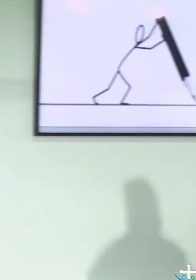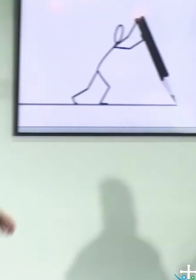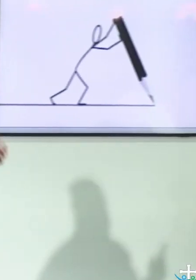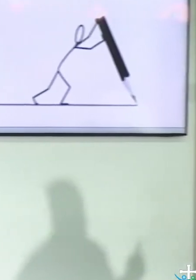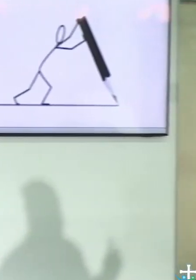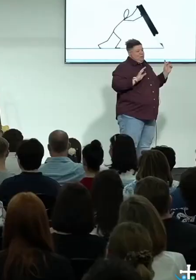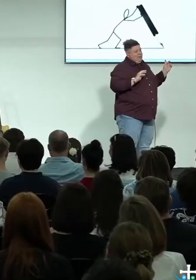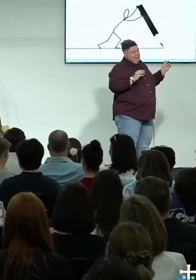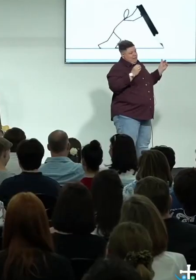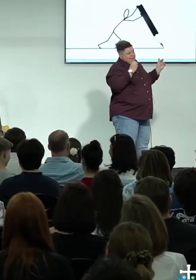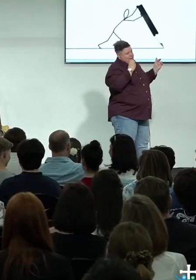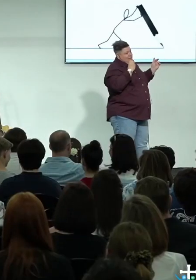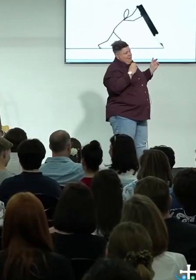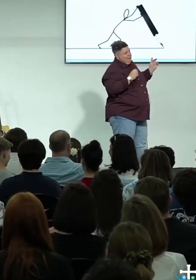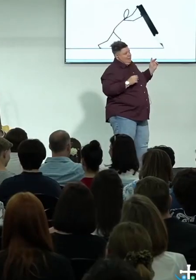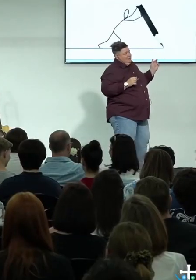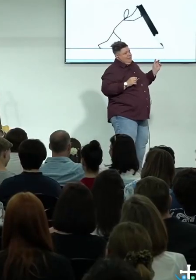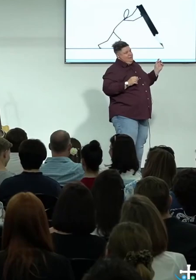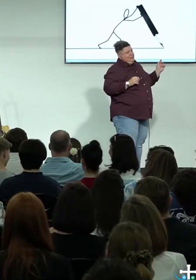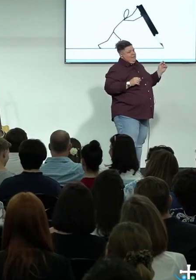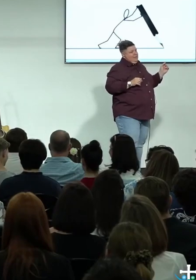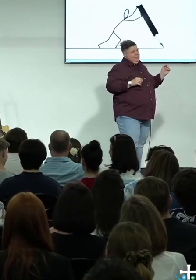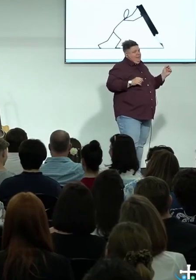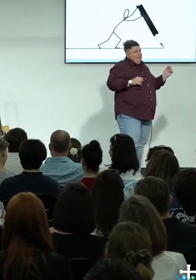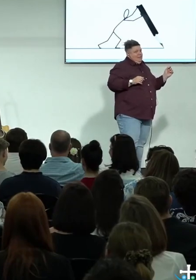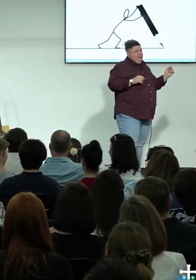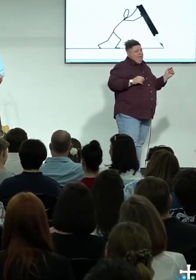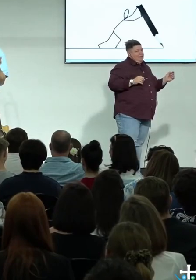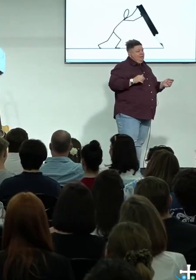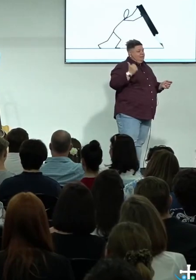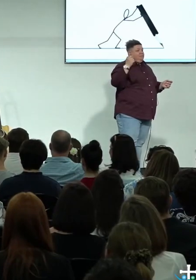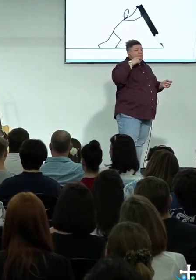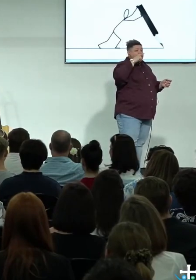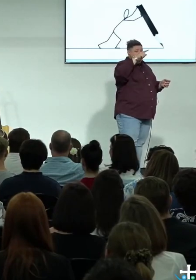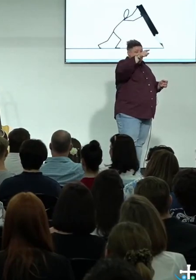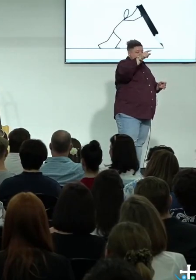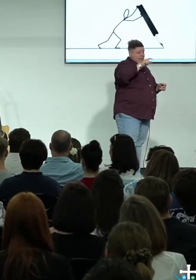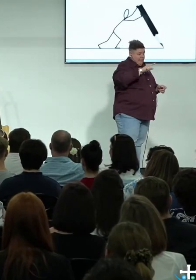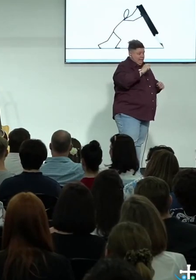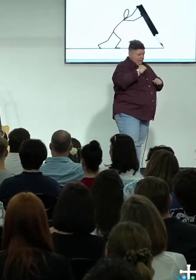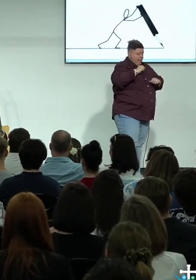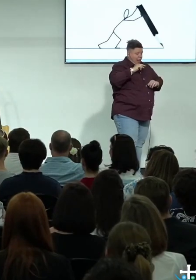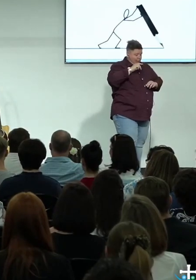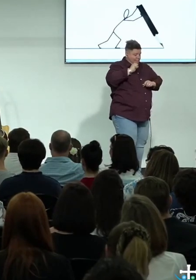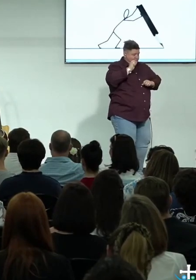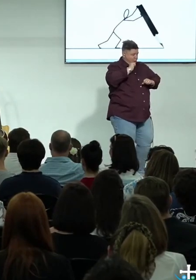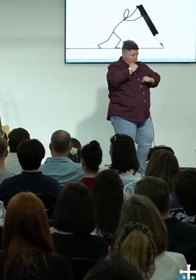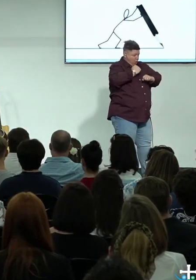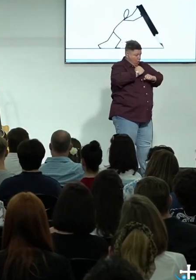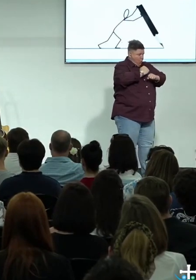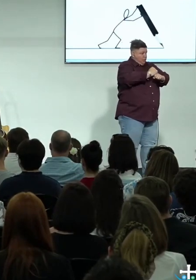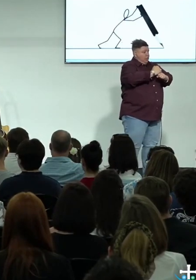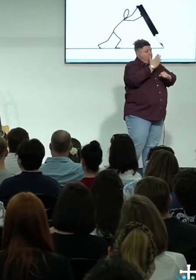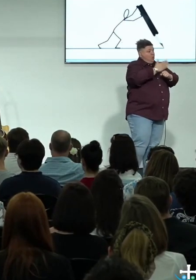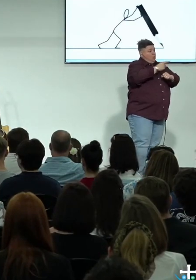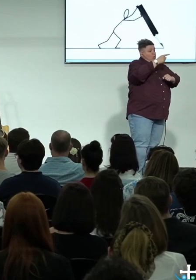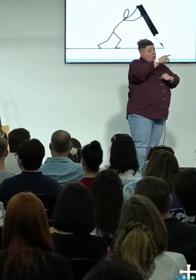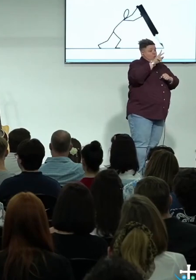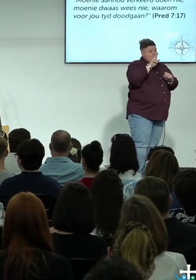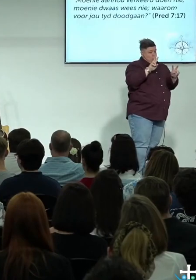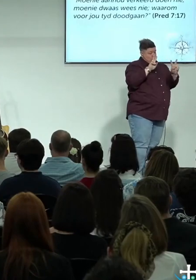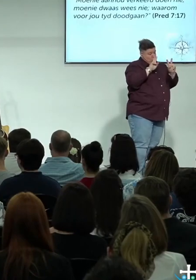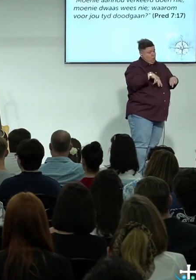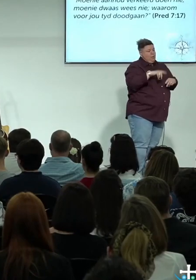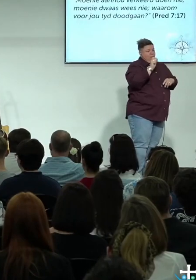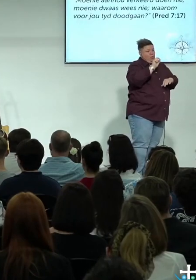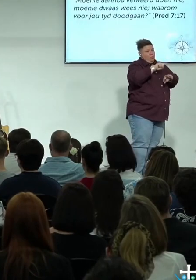ek onderskryf nie die gedagte dat jou lyntjie is getrek. Weet julle hoekom? Net een vers, want ons baie ander verse ook, maar net een vers wat